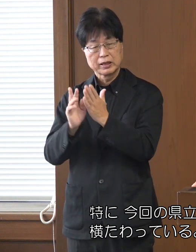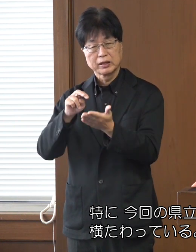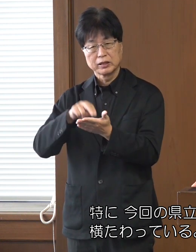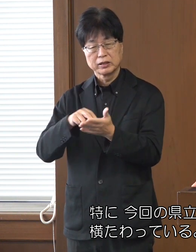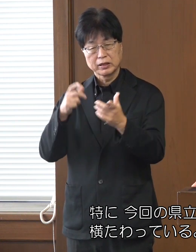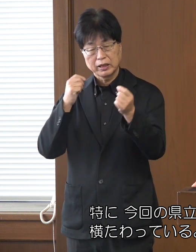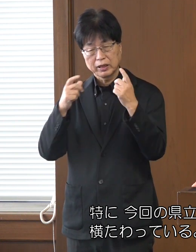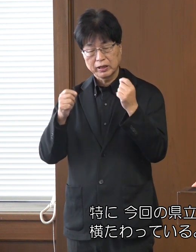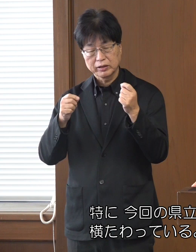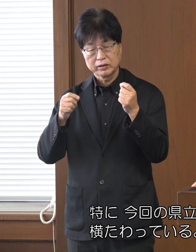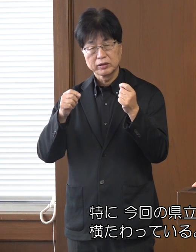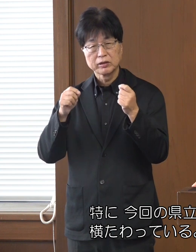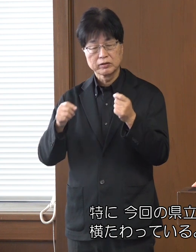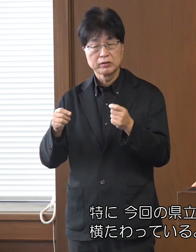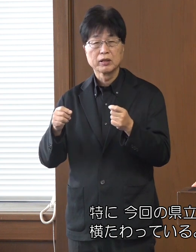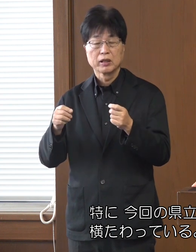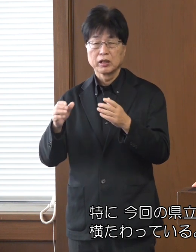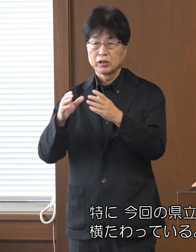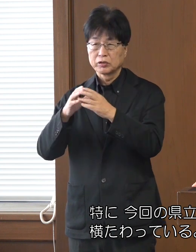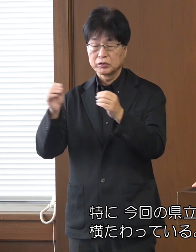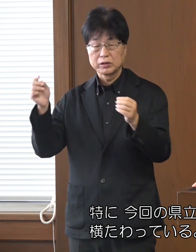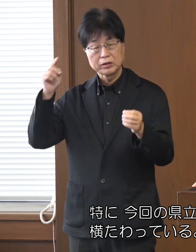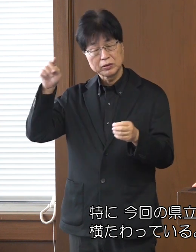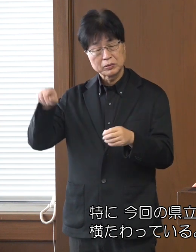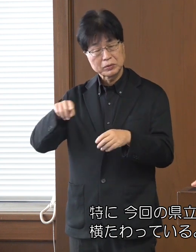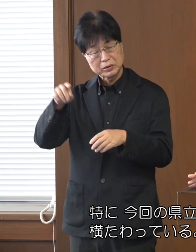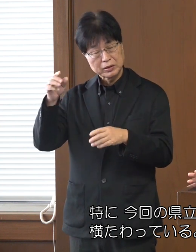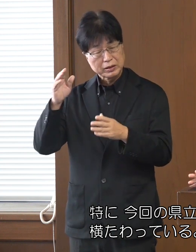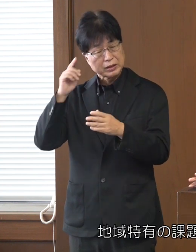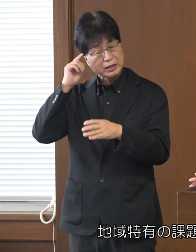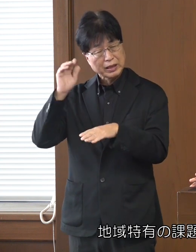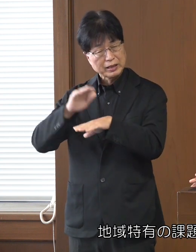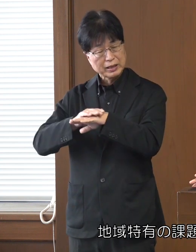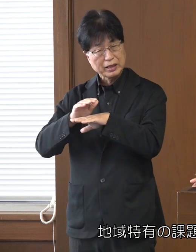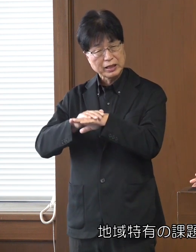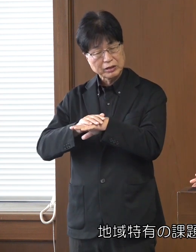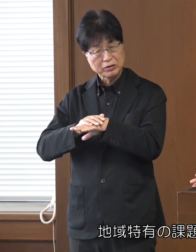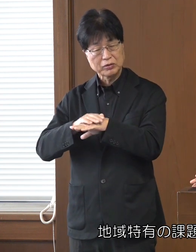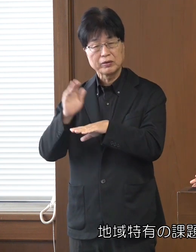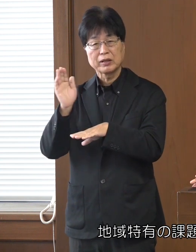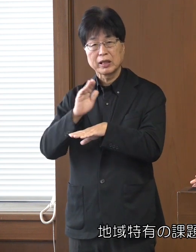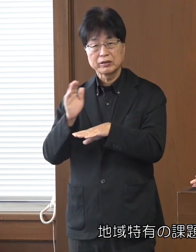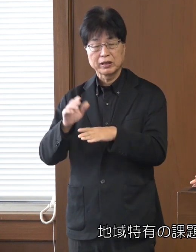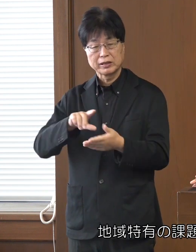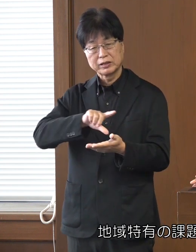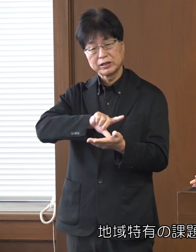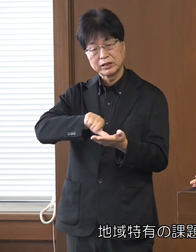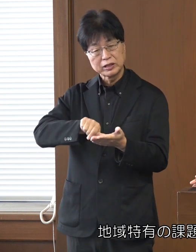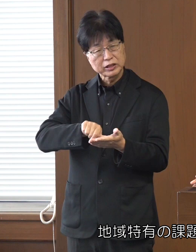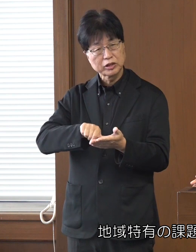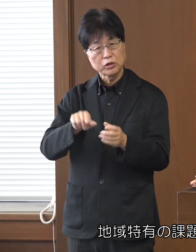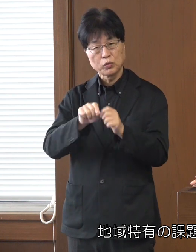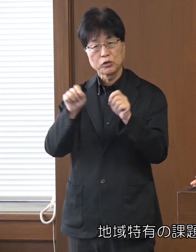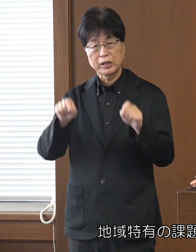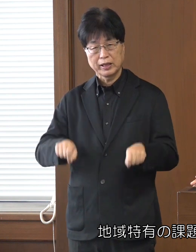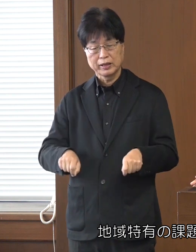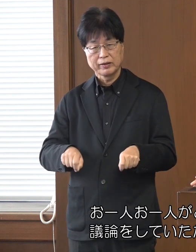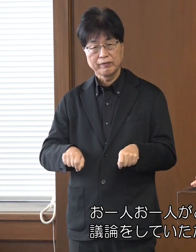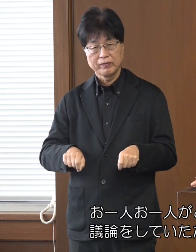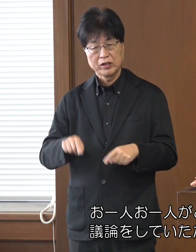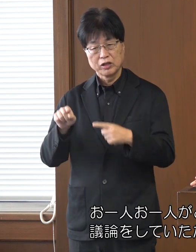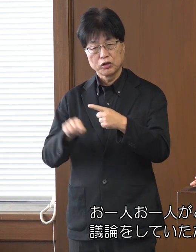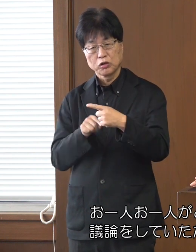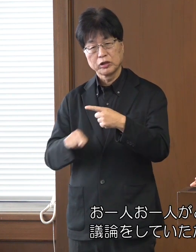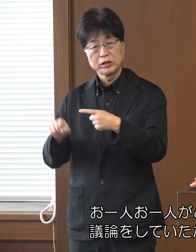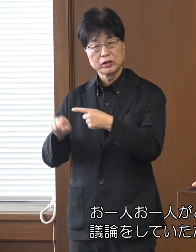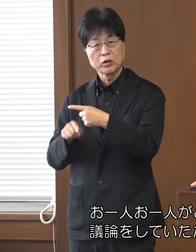国政全体に横たわっているようなそのイデオロギーではなくて、地域特有の課題だと思うんですね。ですからそのお一人お一